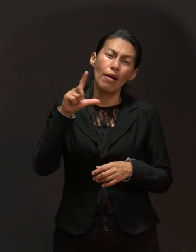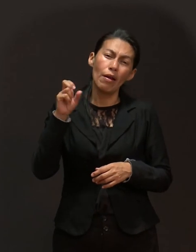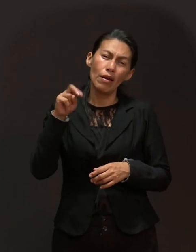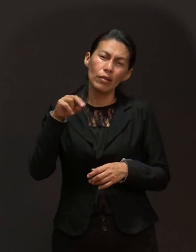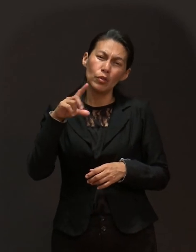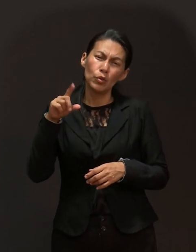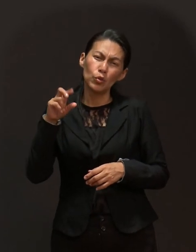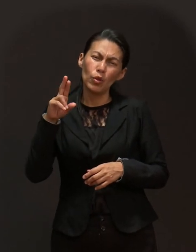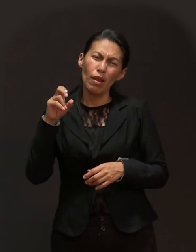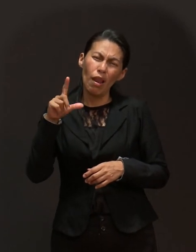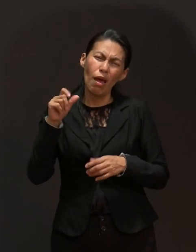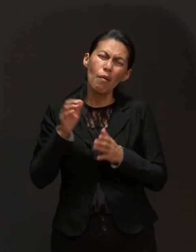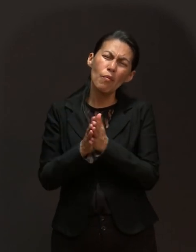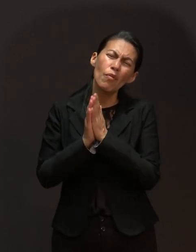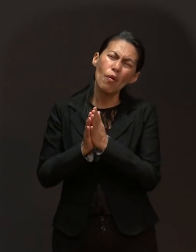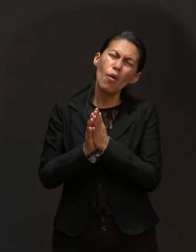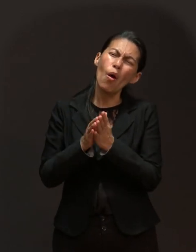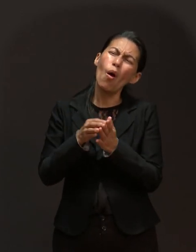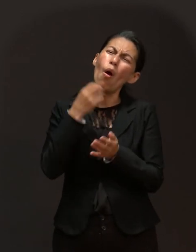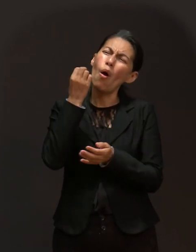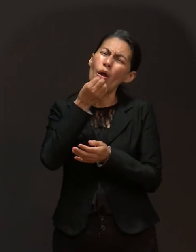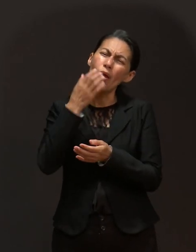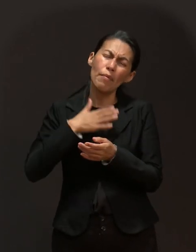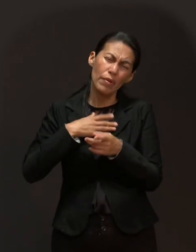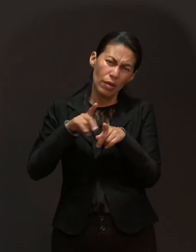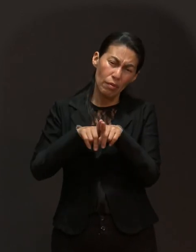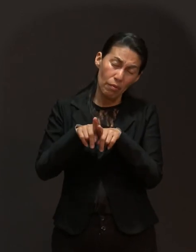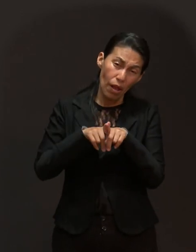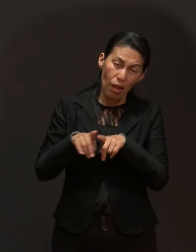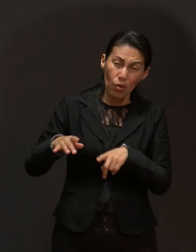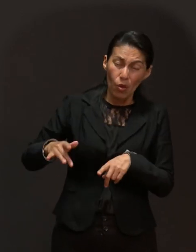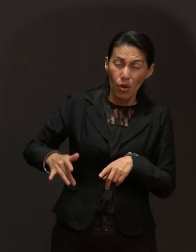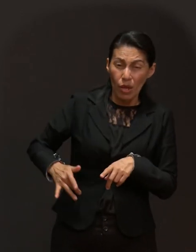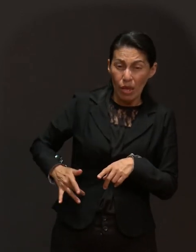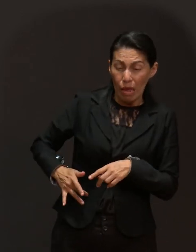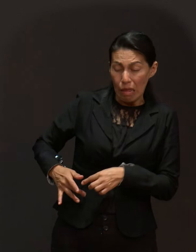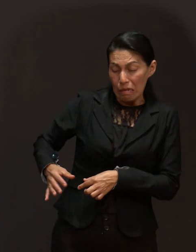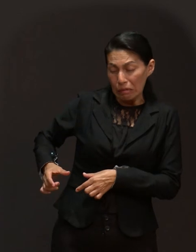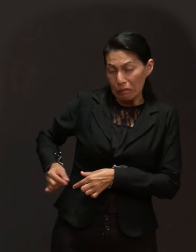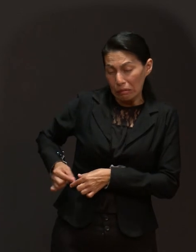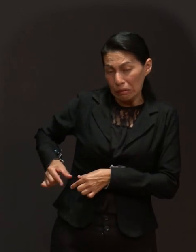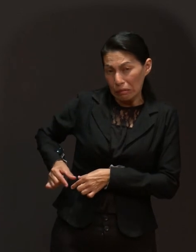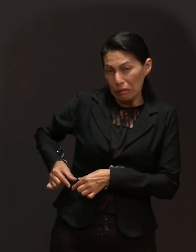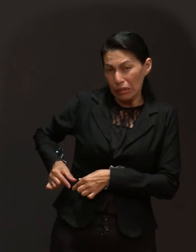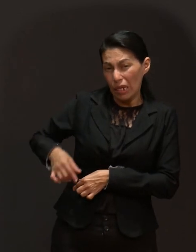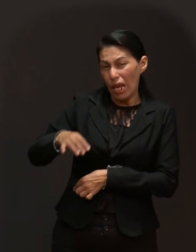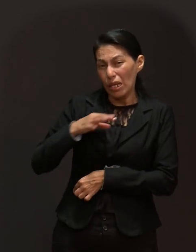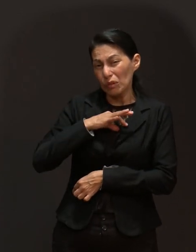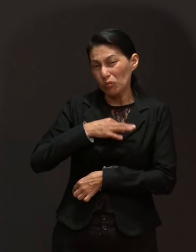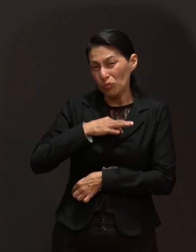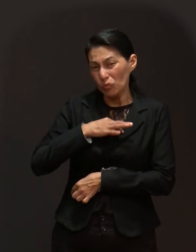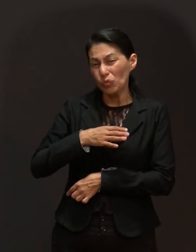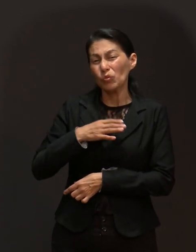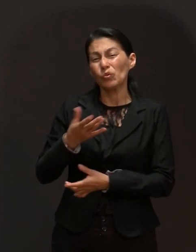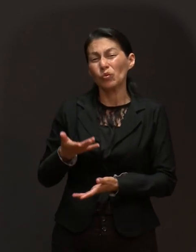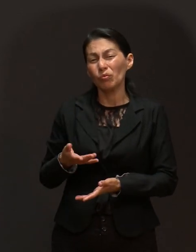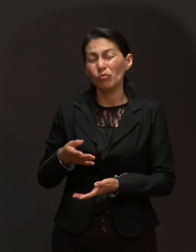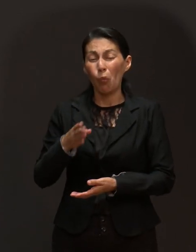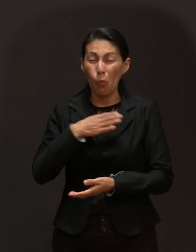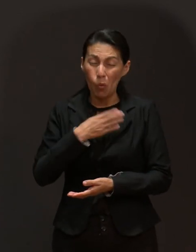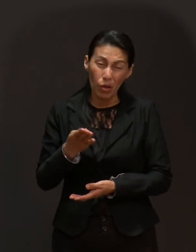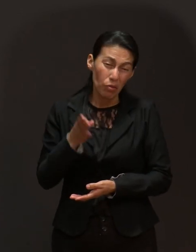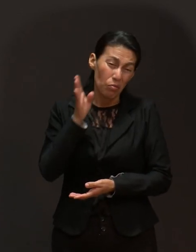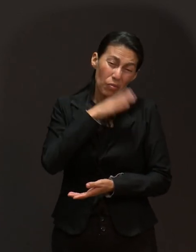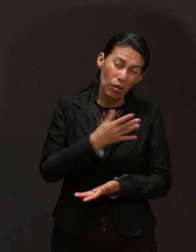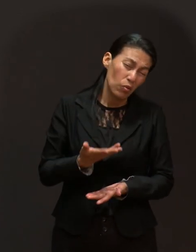Valenzuela Que tiene una masa tumoral Cerca del hígado Y le han estado haciendo estudios Aún no sabemos